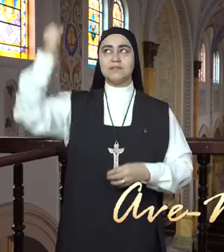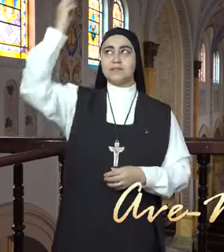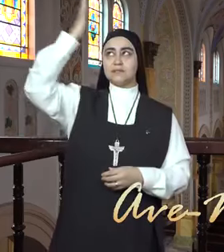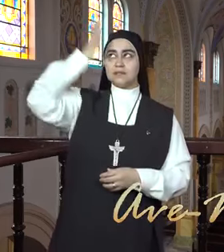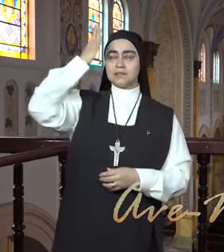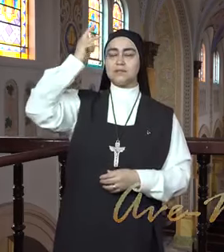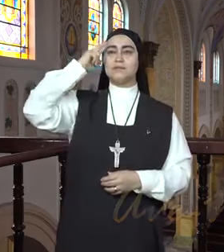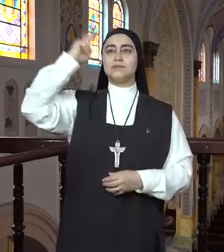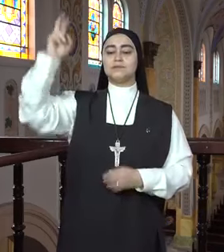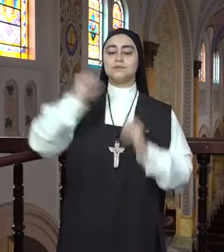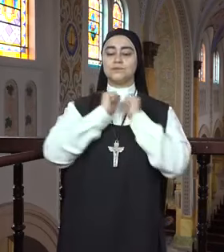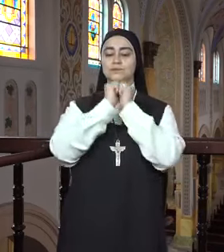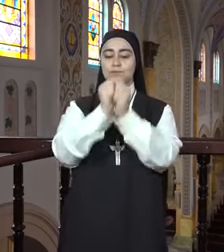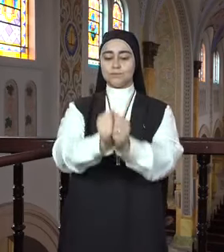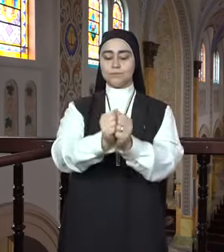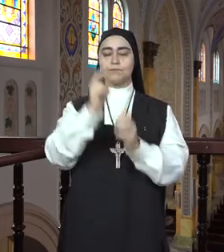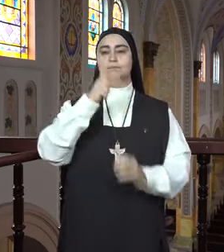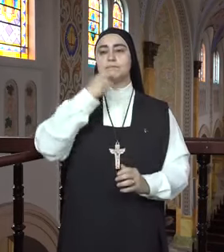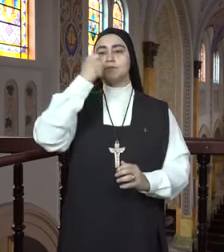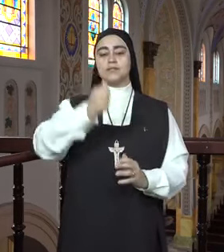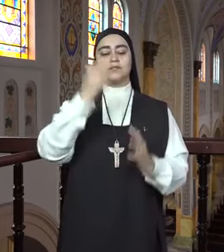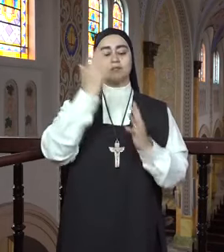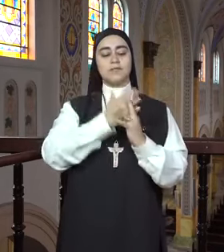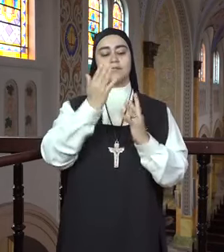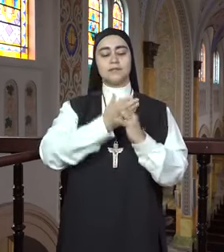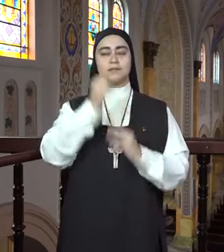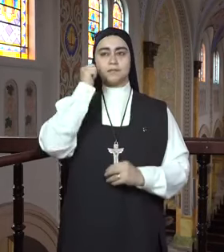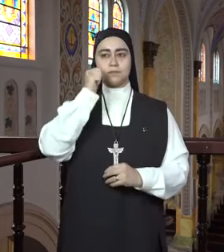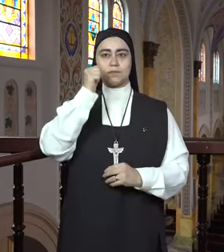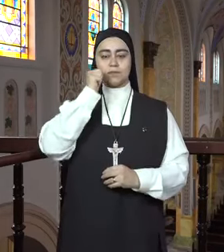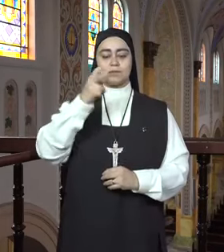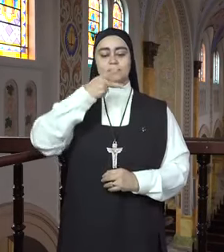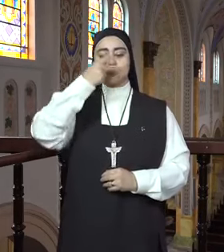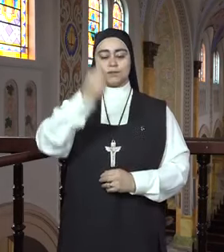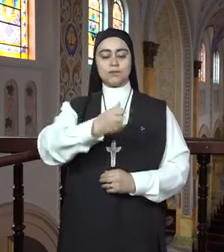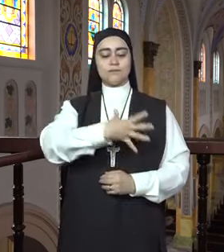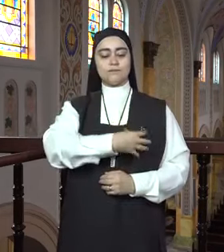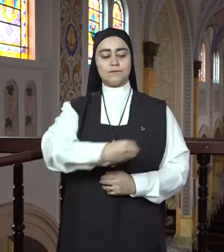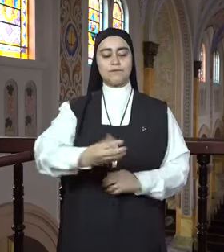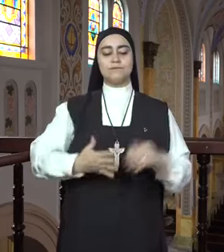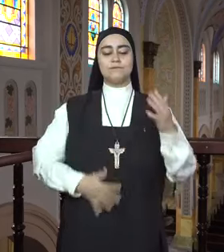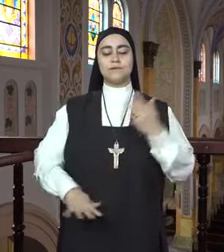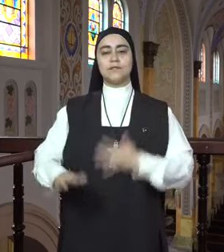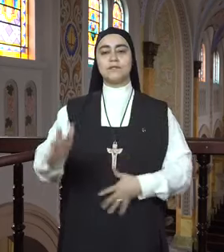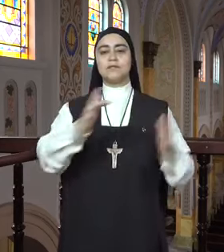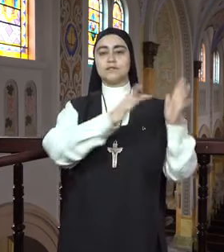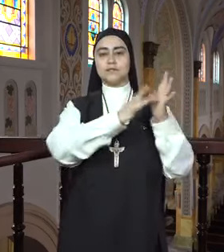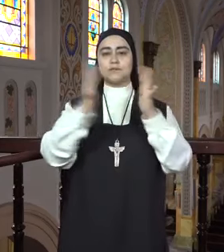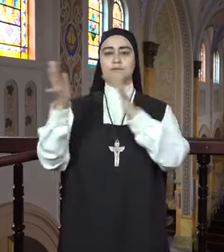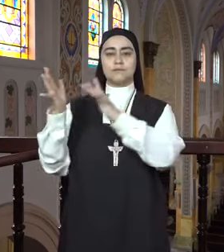Senhor é convosco. Bendita sois vós entre as mulheres, e bendito é o fruto do vosso ventre,